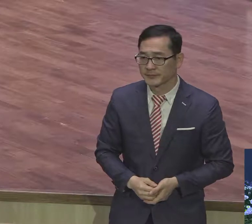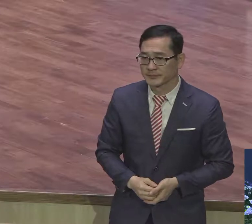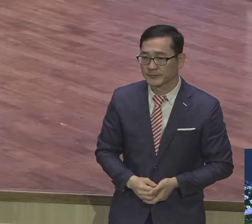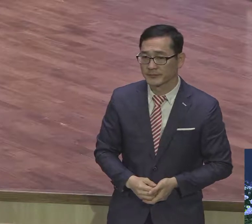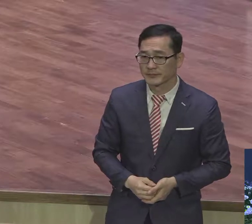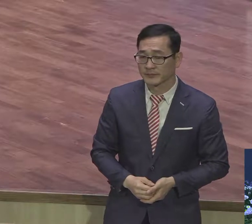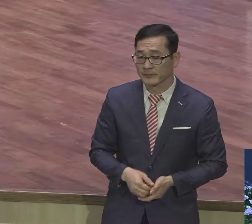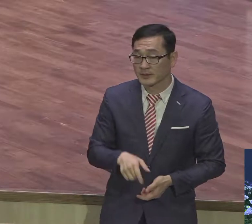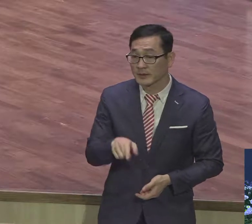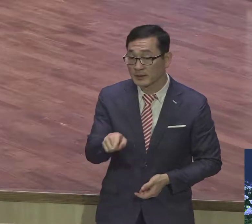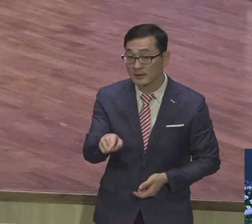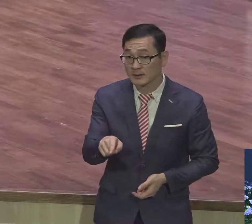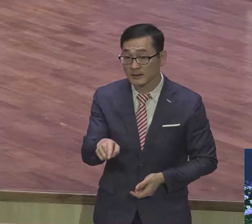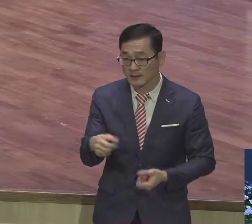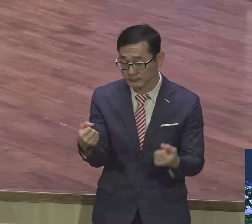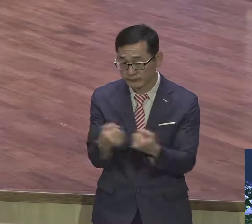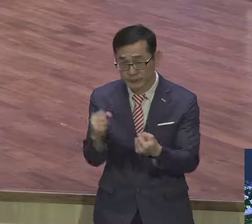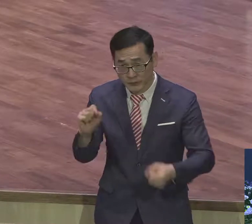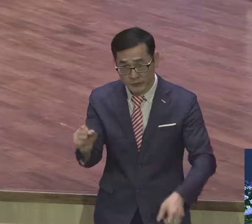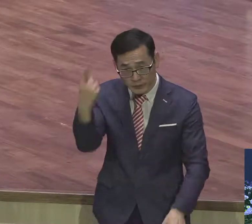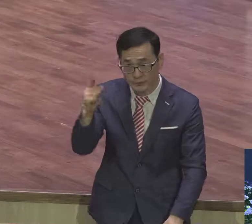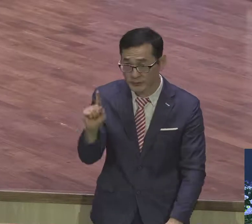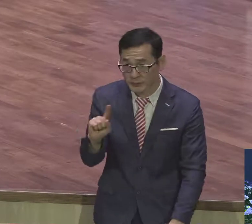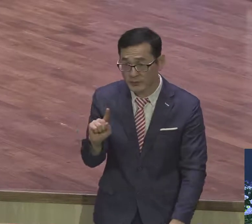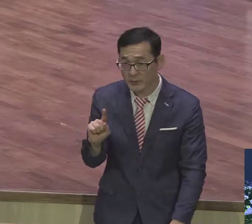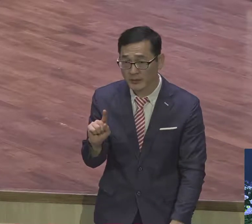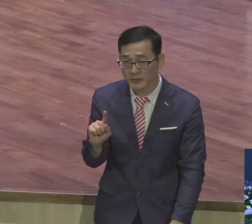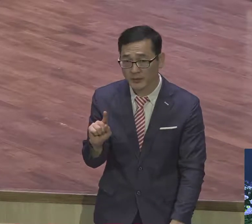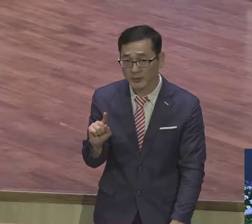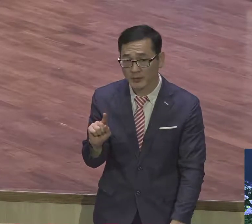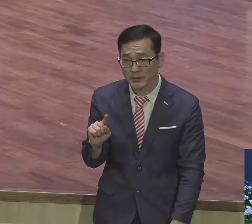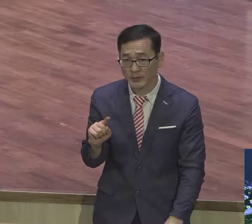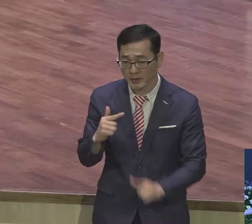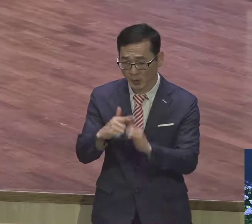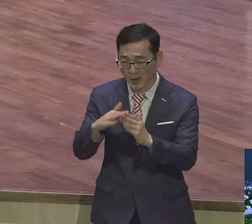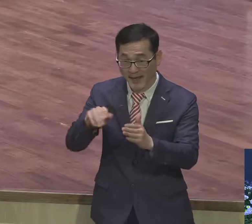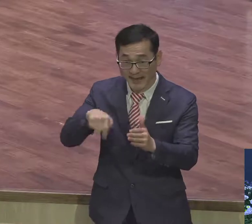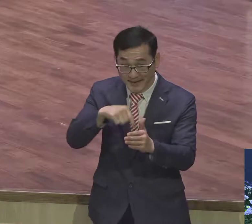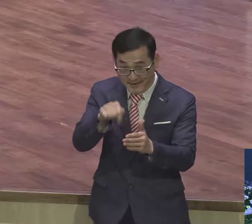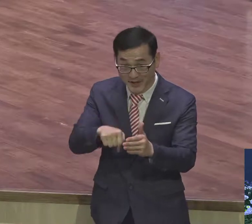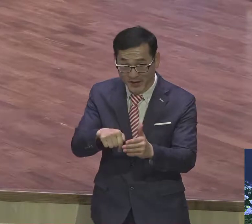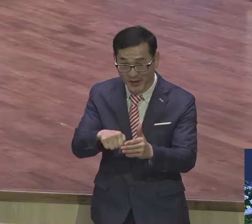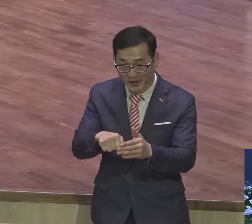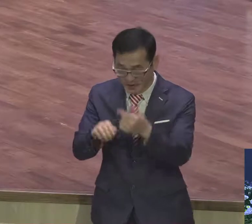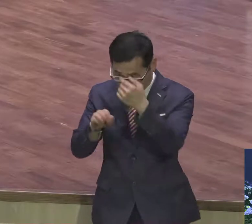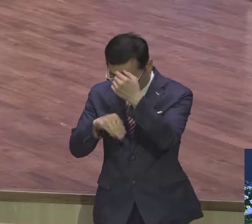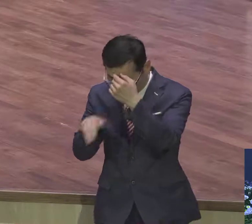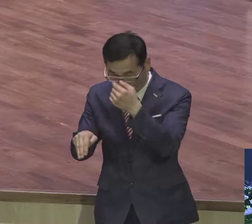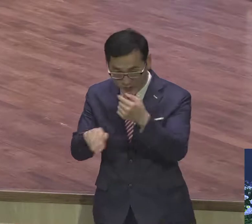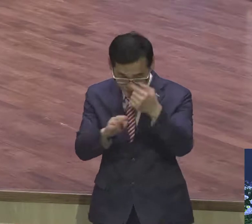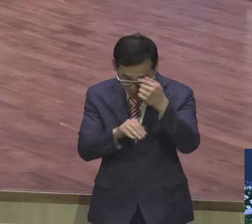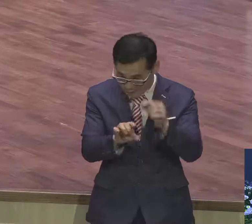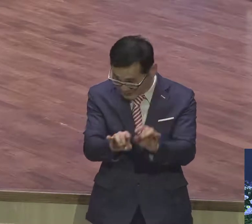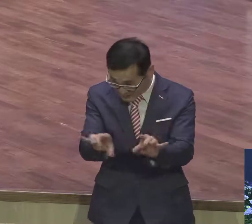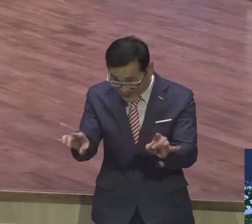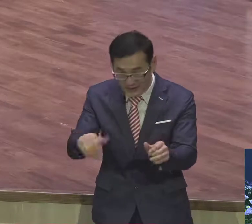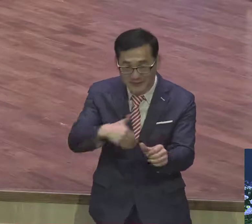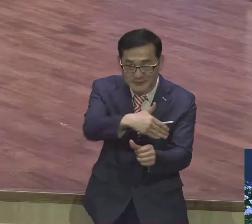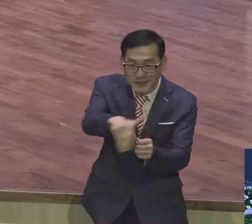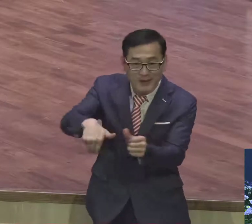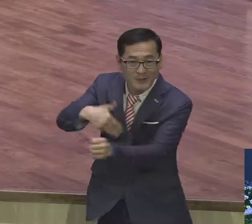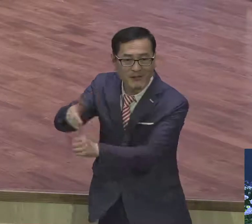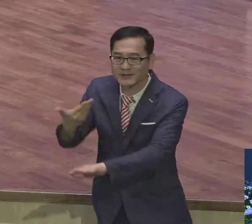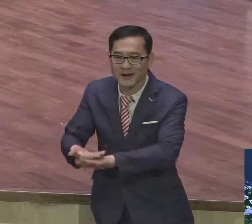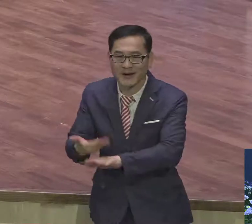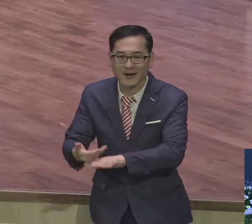분쟁의 가장 큰 원인 중에 하나가 뭐냐 교회 안의 성도들 중에서 각각 배경이 다 달랐어요 자라온